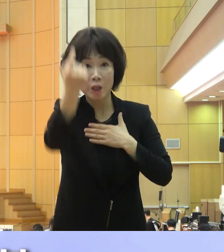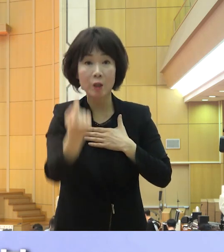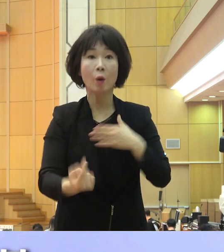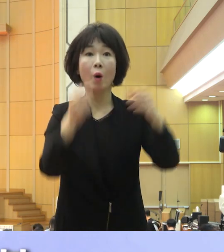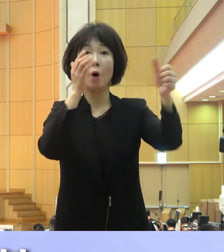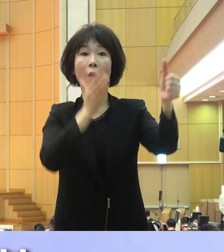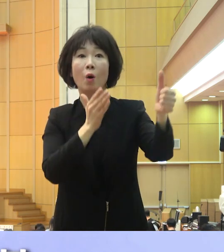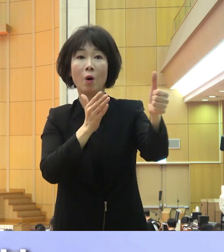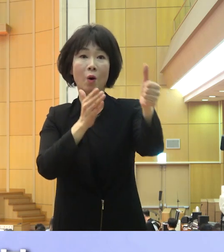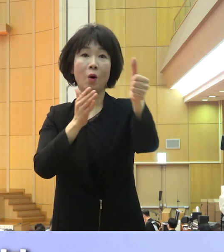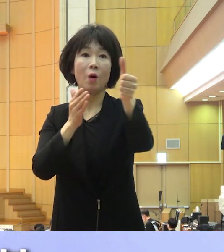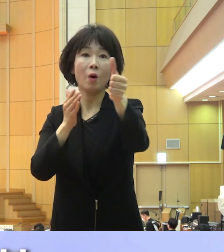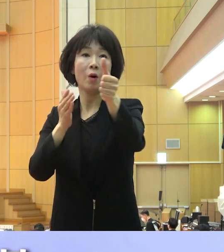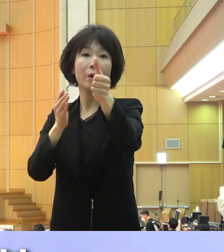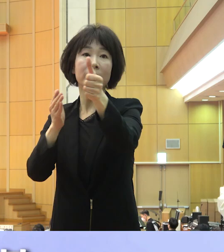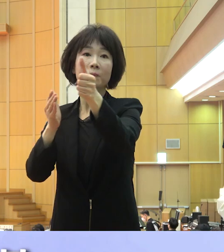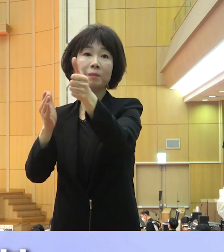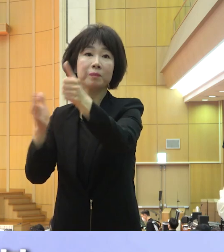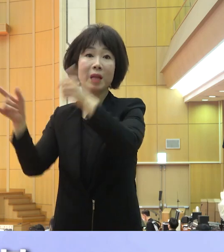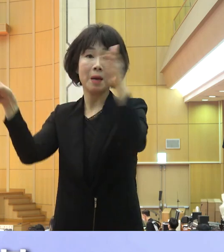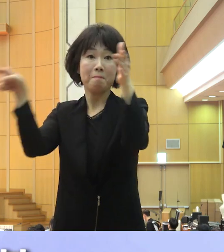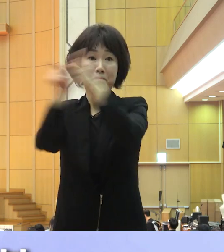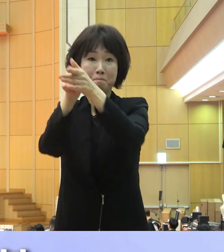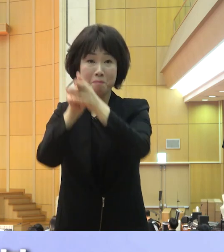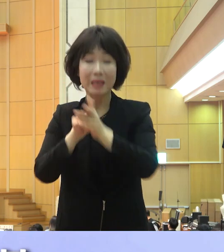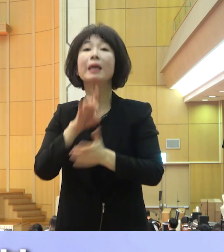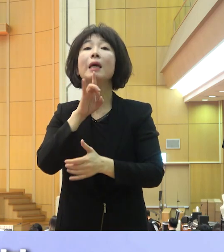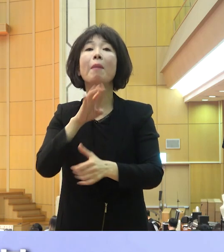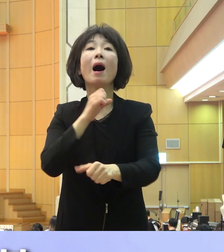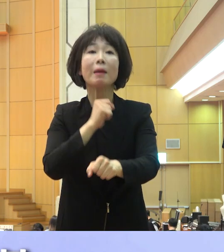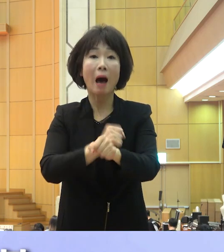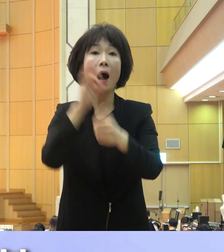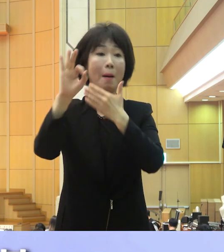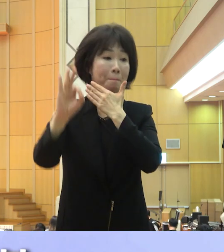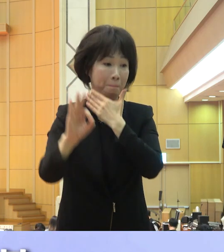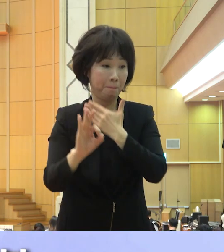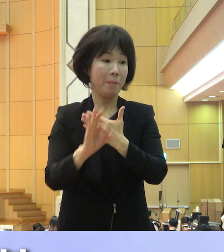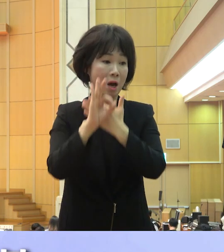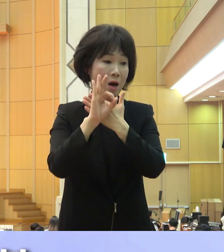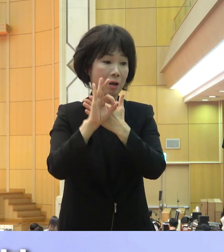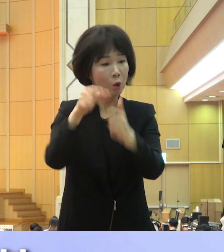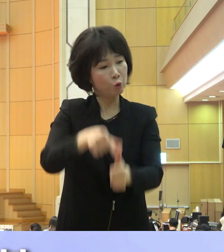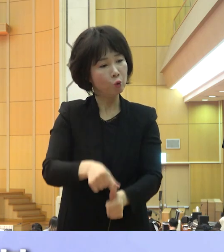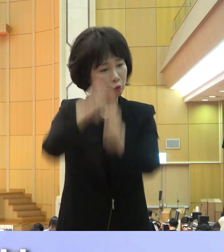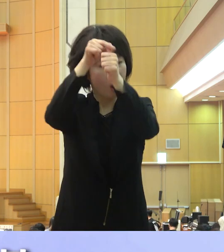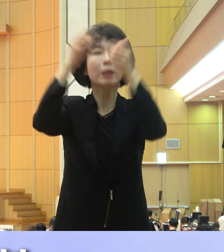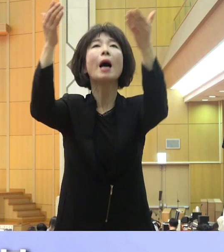예수께로 오시오. 믿기만 하면